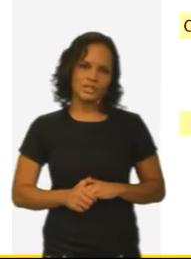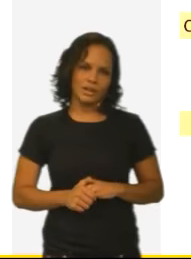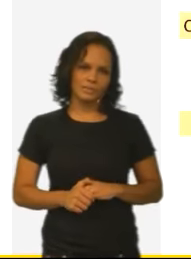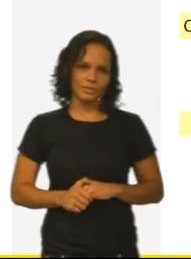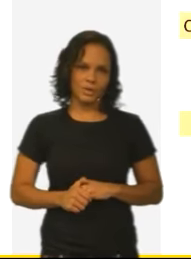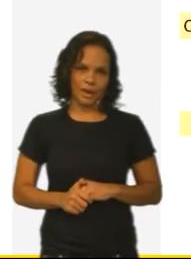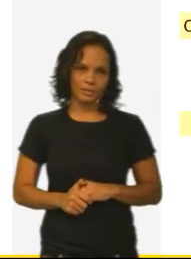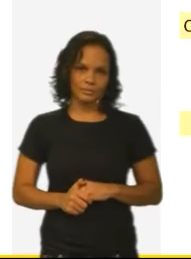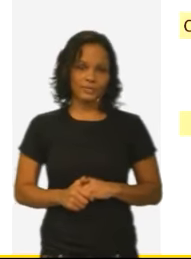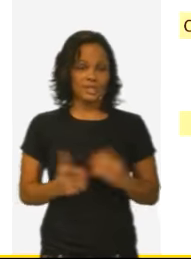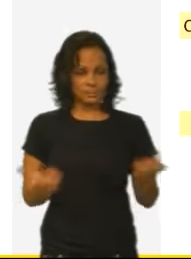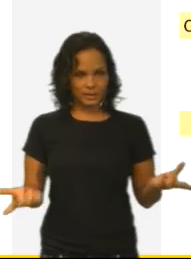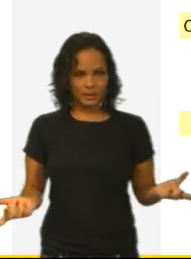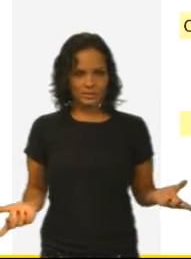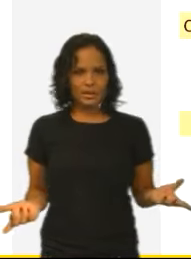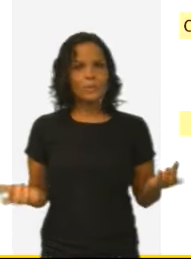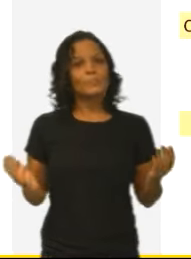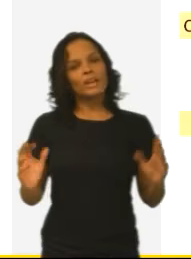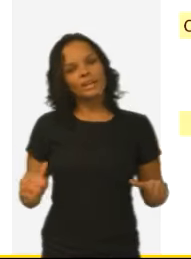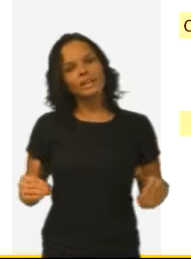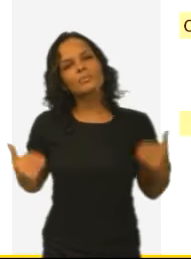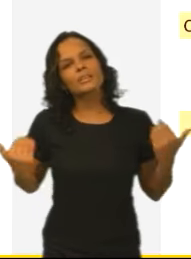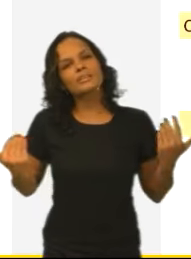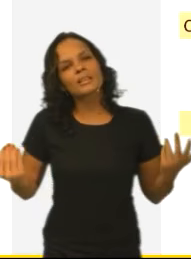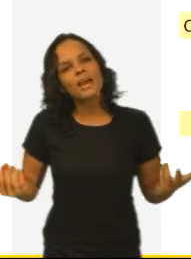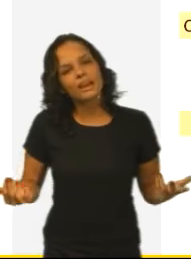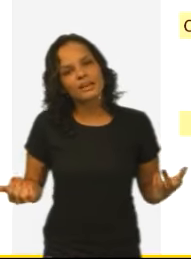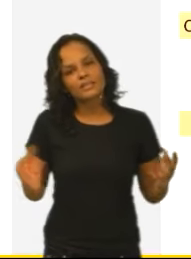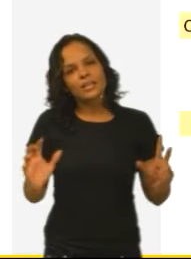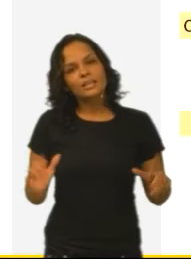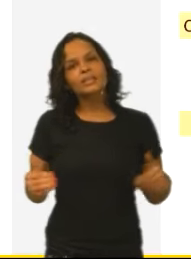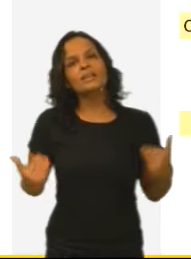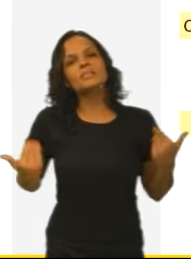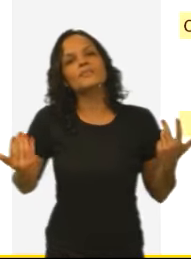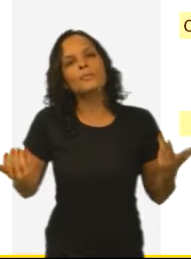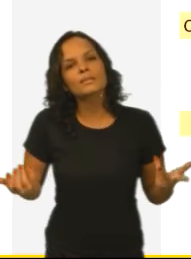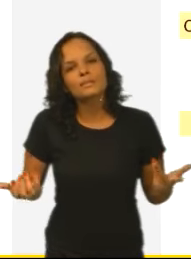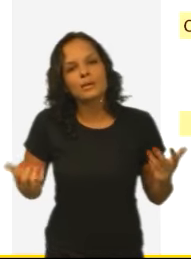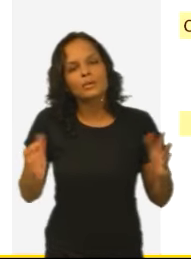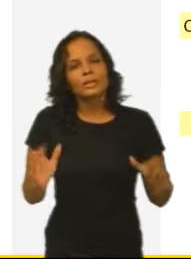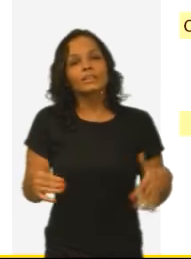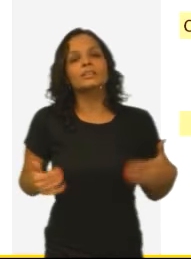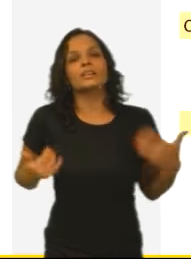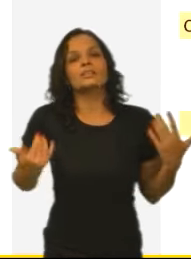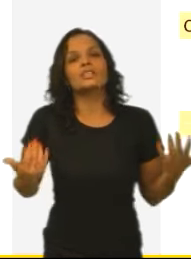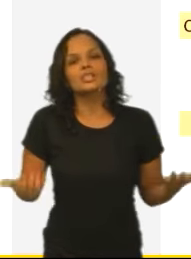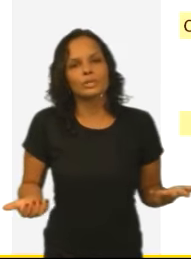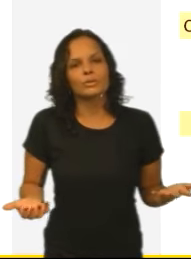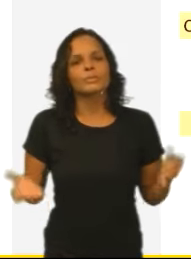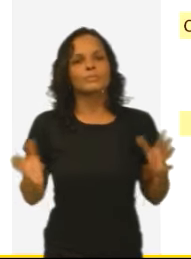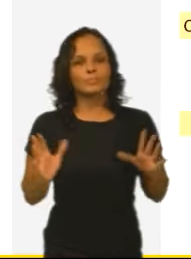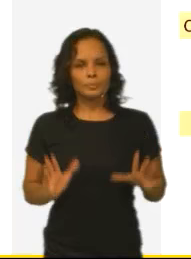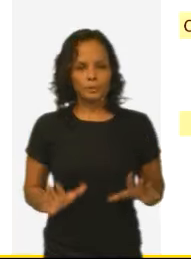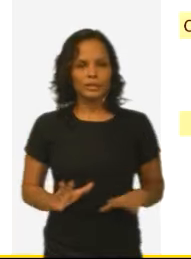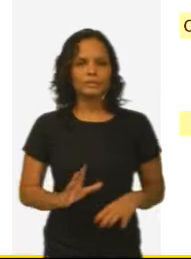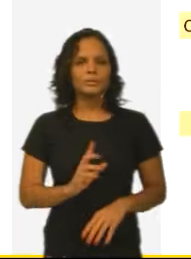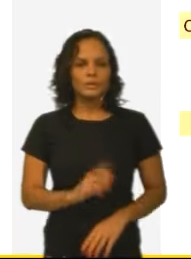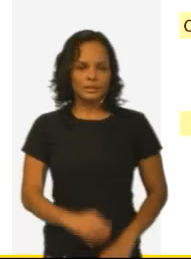será virgulado. Explicação é termo que esclarece, que traz informação, que traz sentido. Portanto,